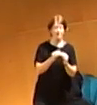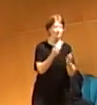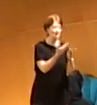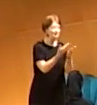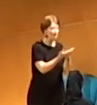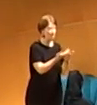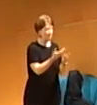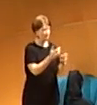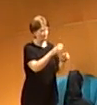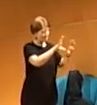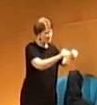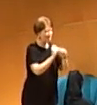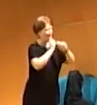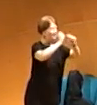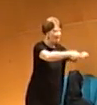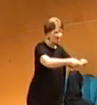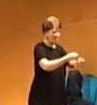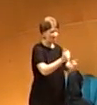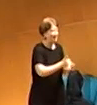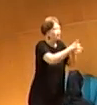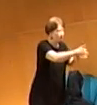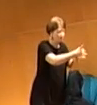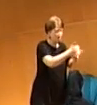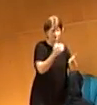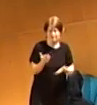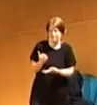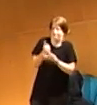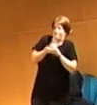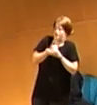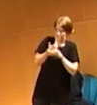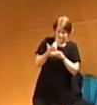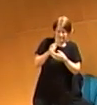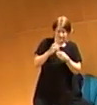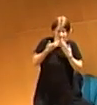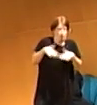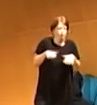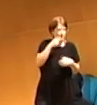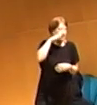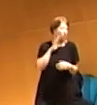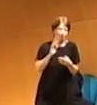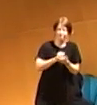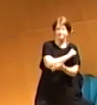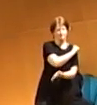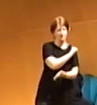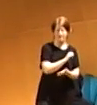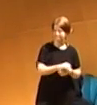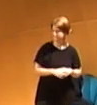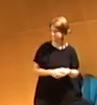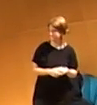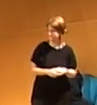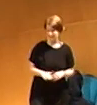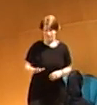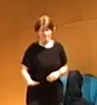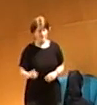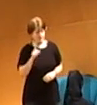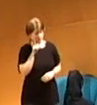une place, que la place où on nous assigne, elle prend toute la place. Votre petite fille, elle reste sa petite fille. Et par contre, il faut qu'elle soit